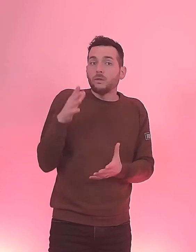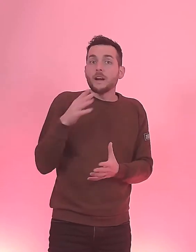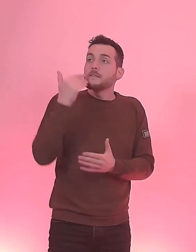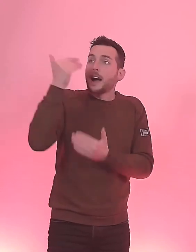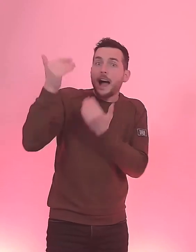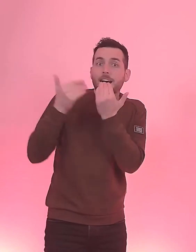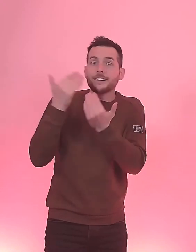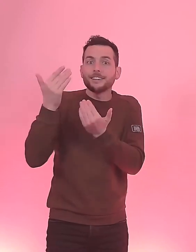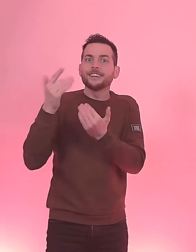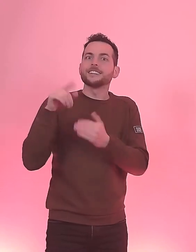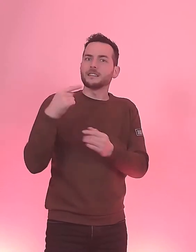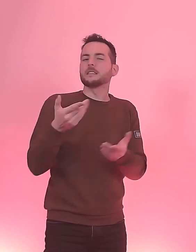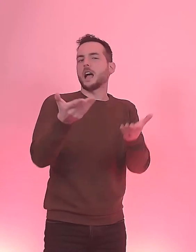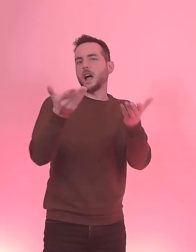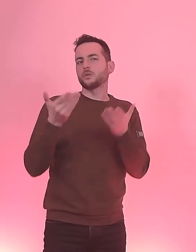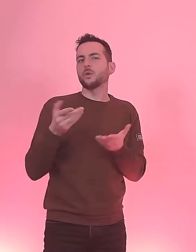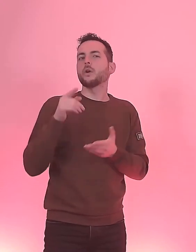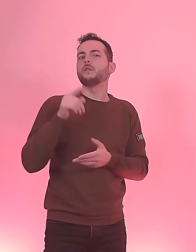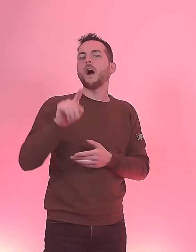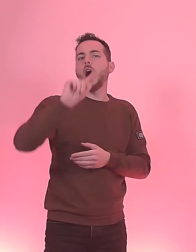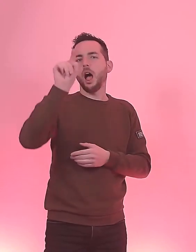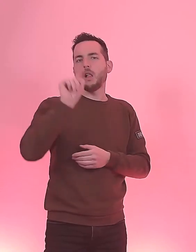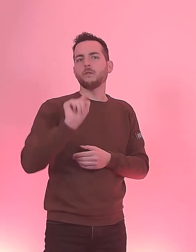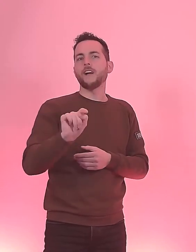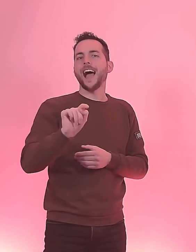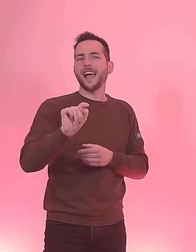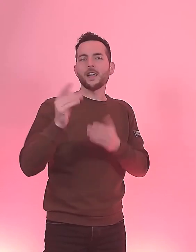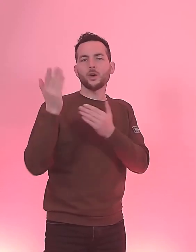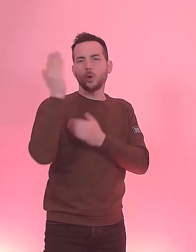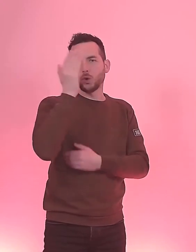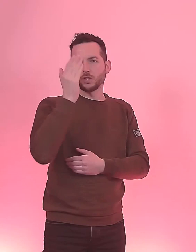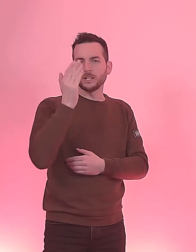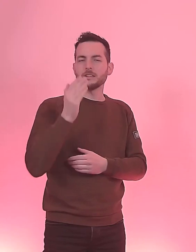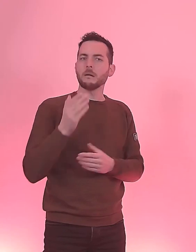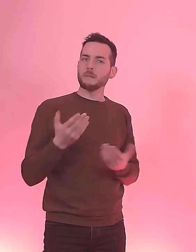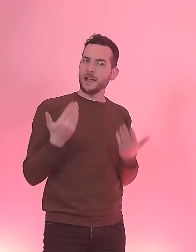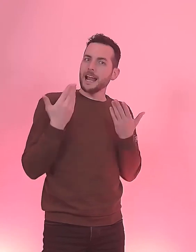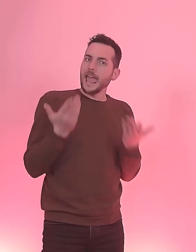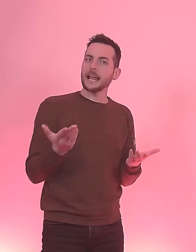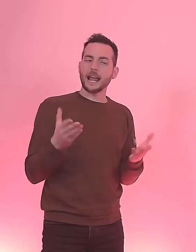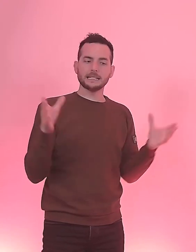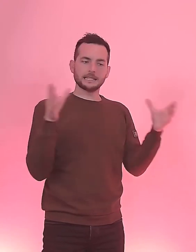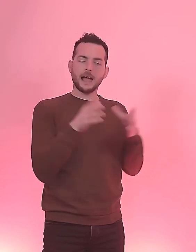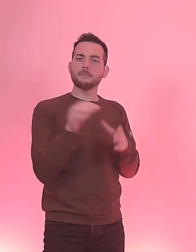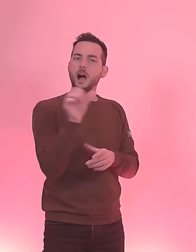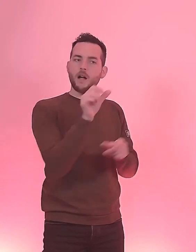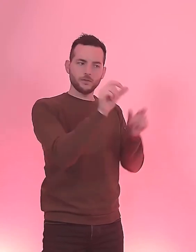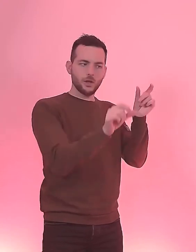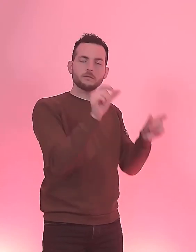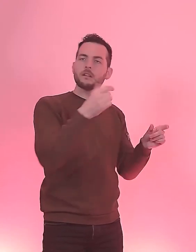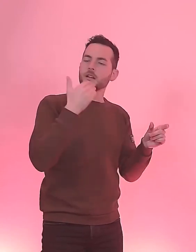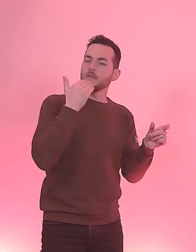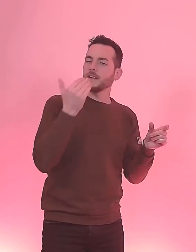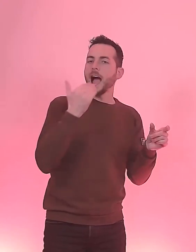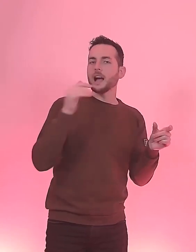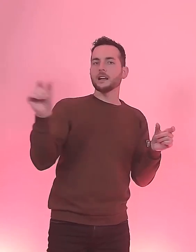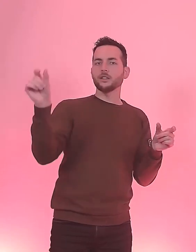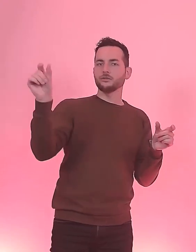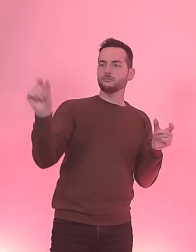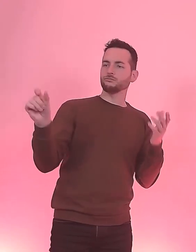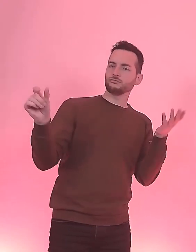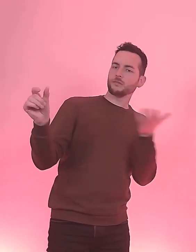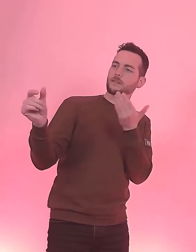je uitnodigen voor de alpha-cursus fantastische gelegenheid om samen met anderen in ontspannen setting vragen te stellen en te ontdekken